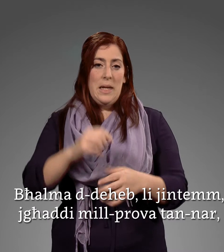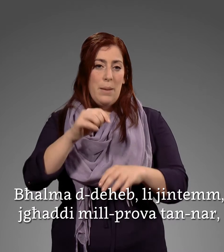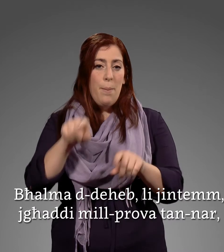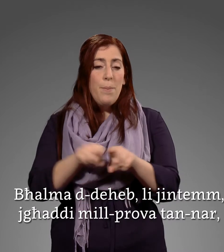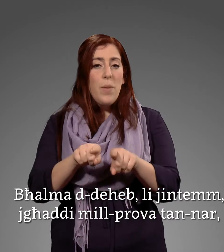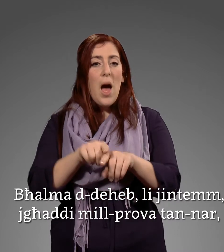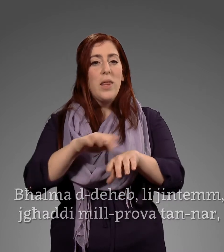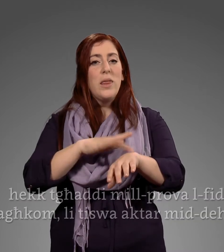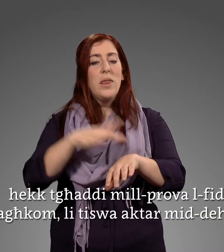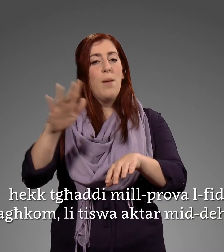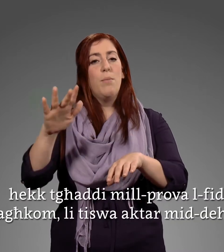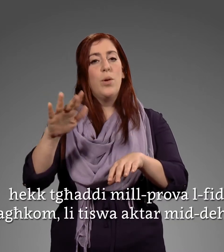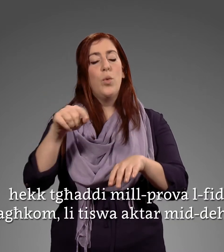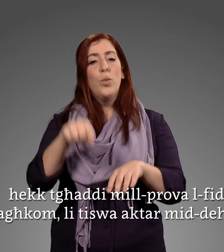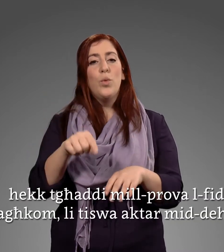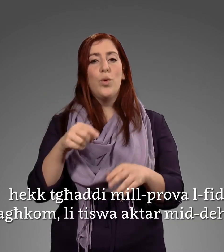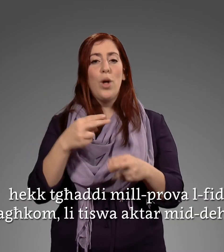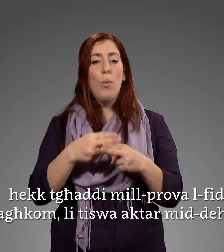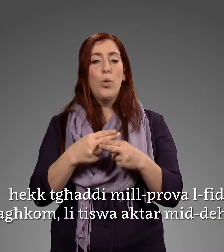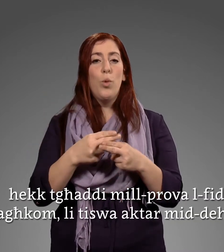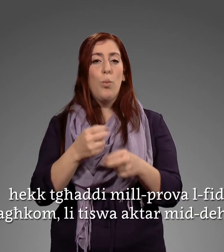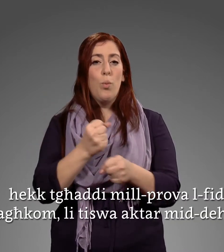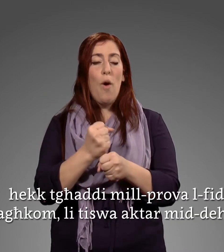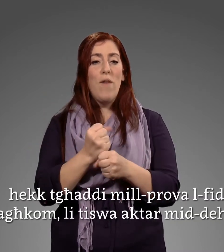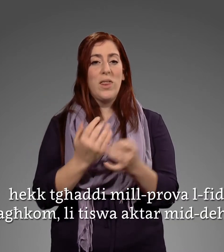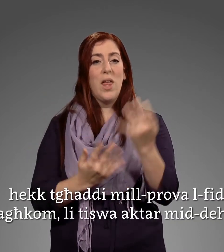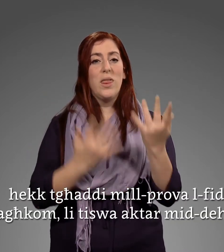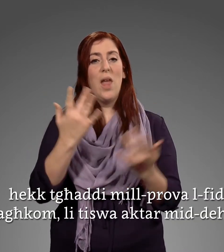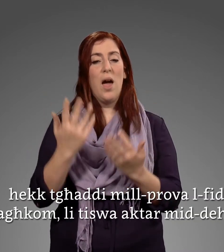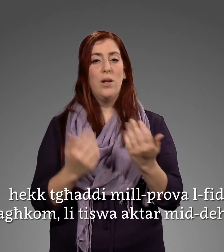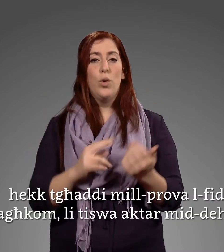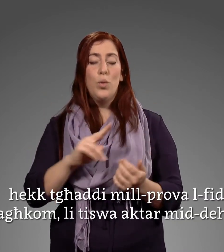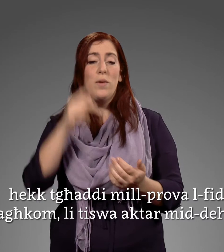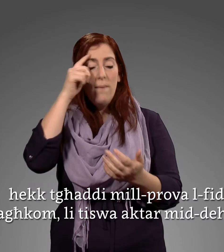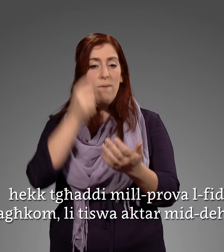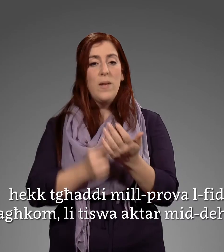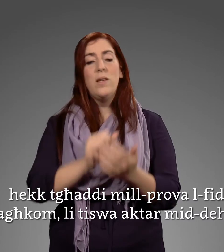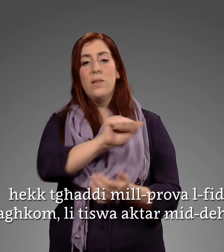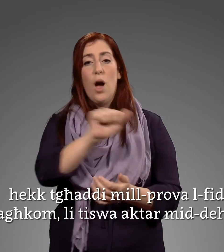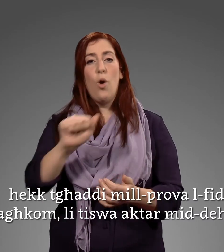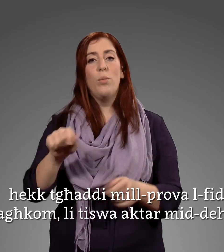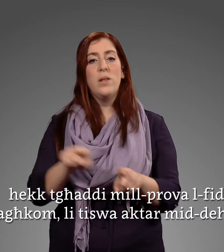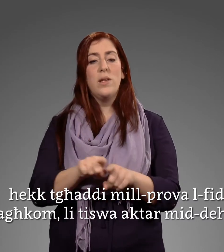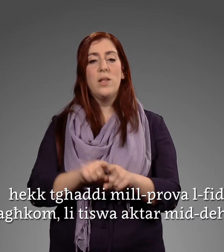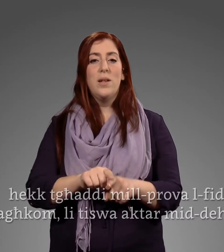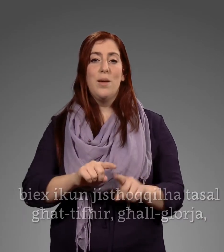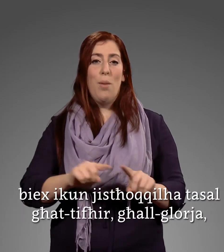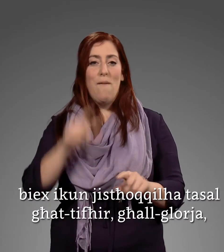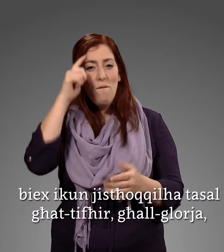il-prova tan-nar, hekk tgħaddim il-prova l-fidi tagħkom, li tiswa aktar mid-deb biex